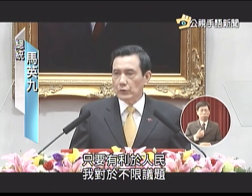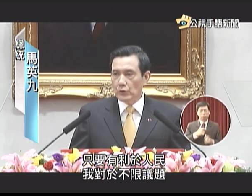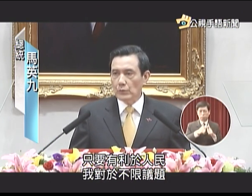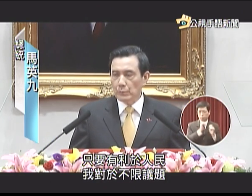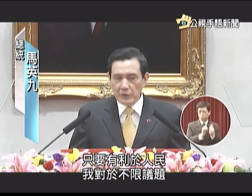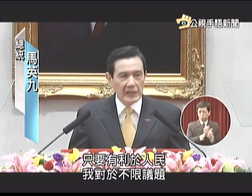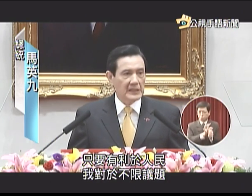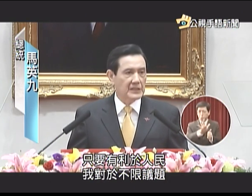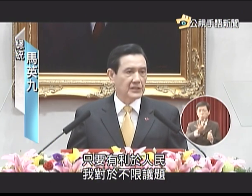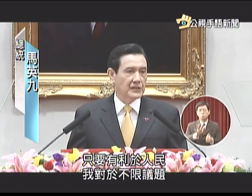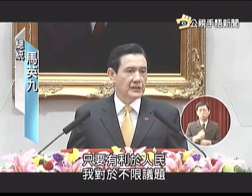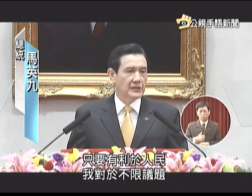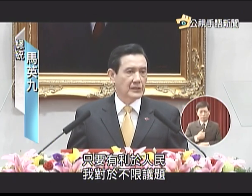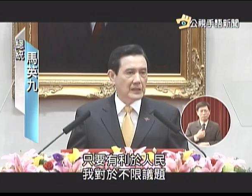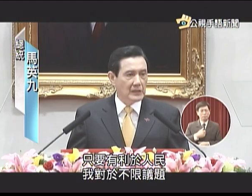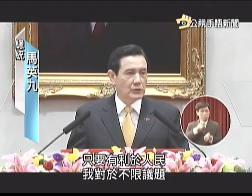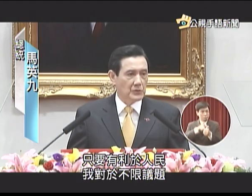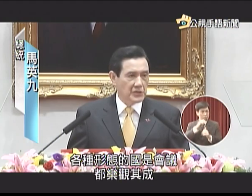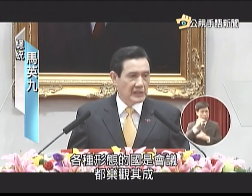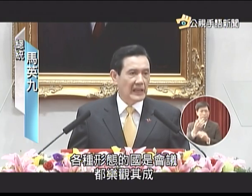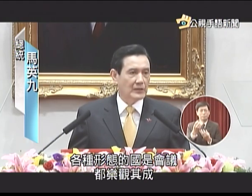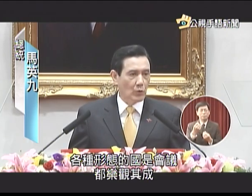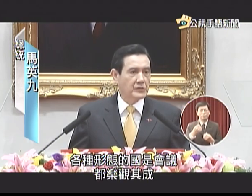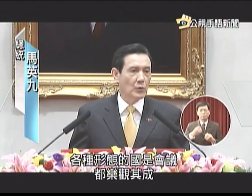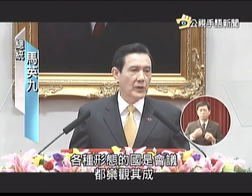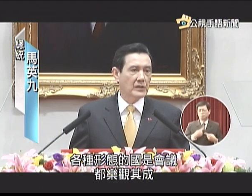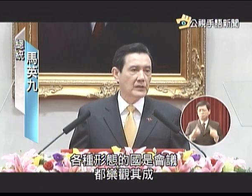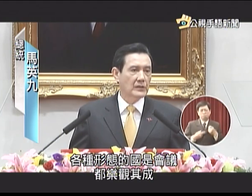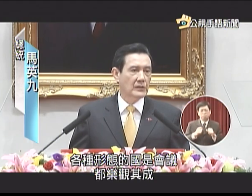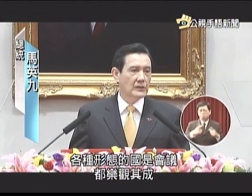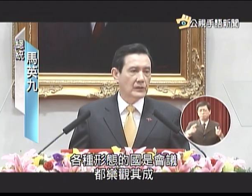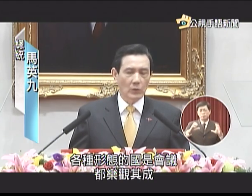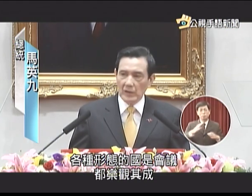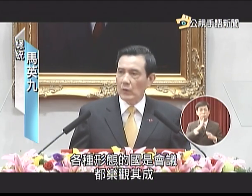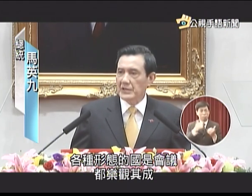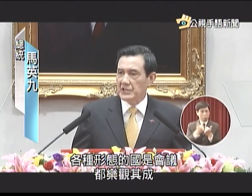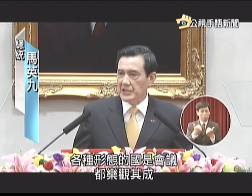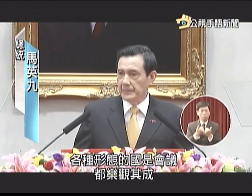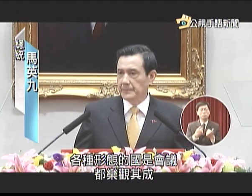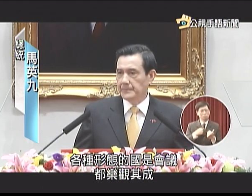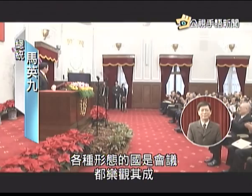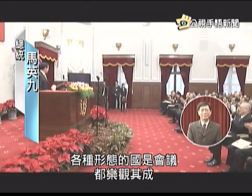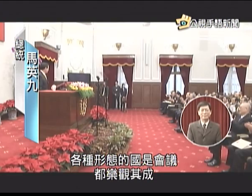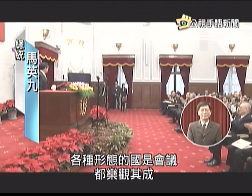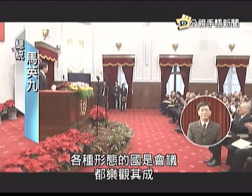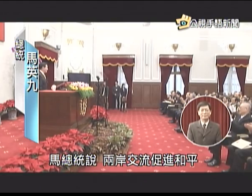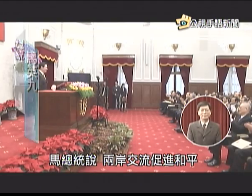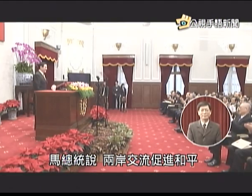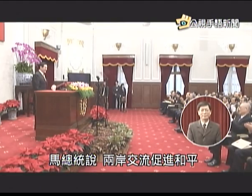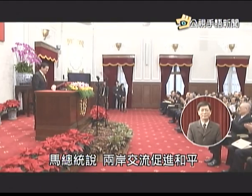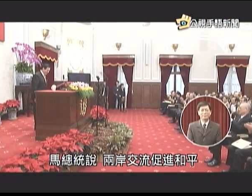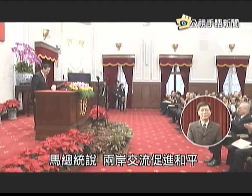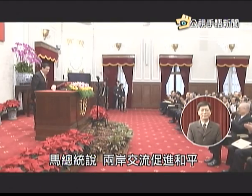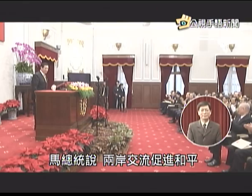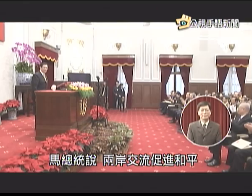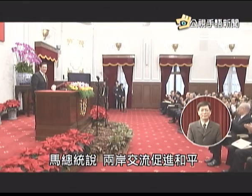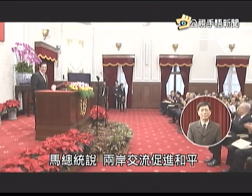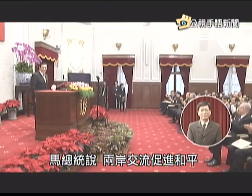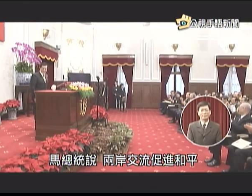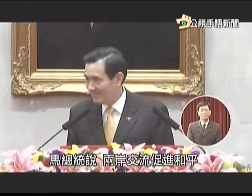于不限议题、各种形态的国事会议都乐观其成。 马总统说，两岸交流促进和平，秉持不